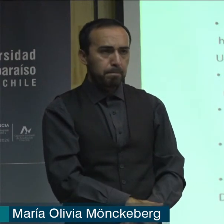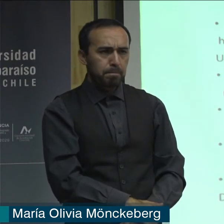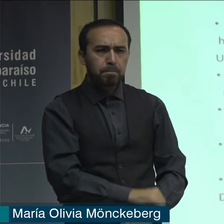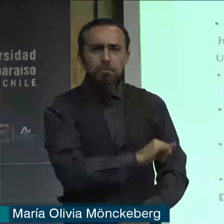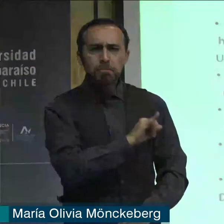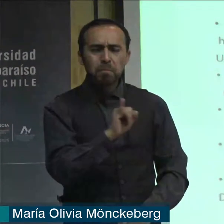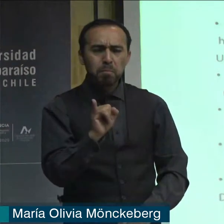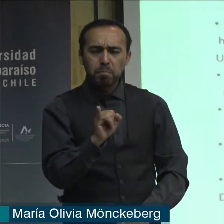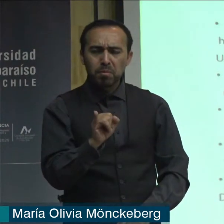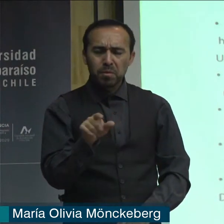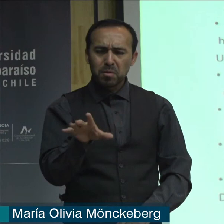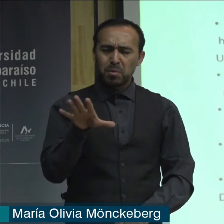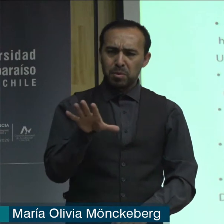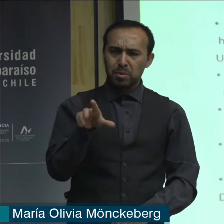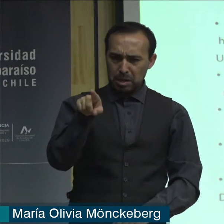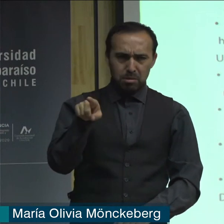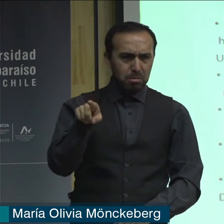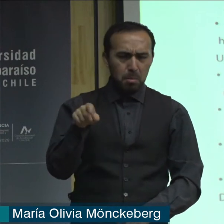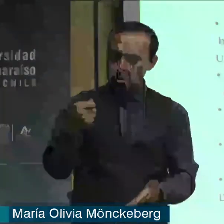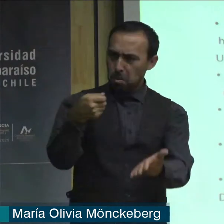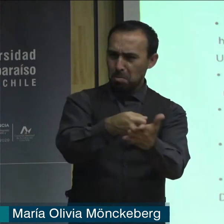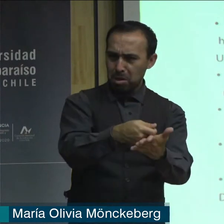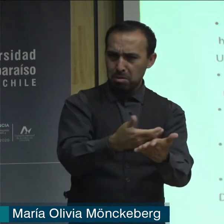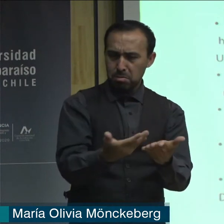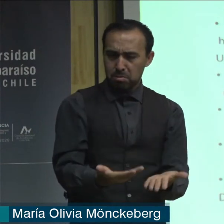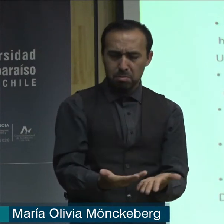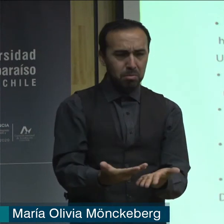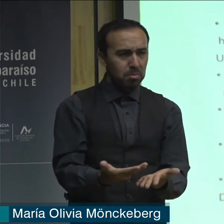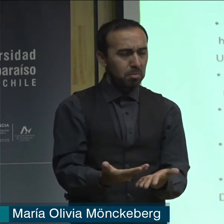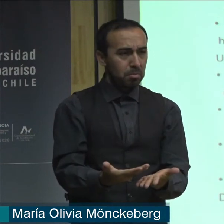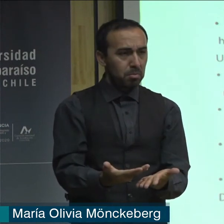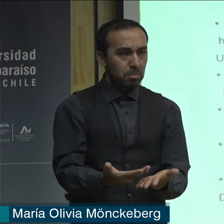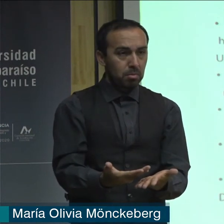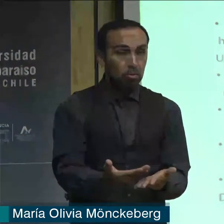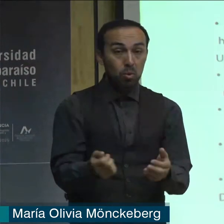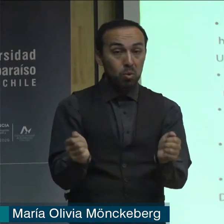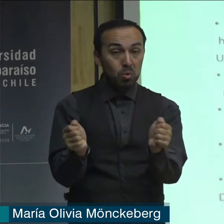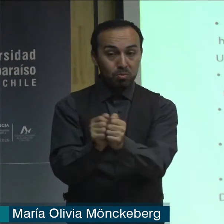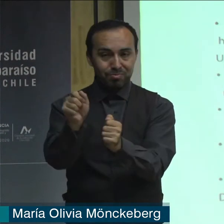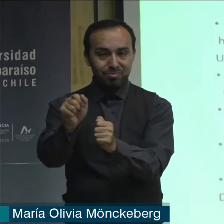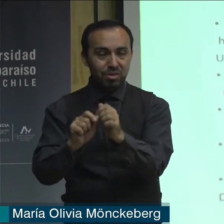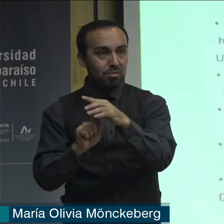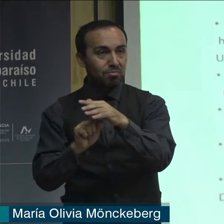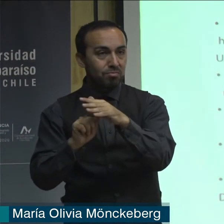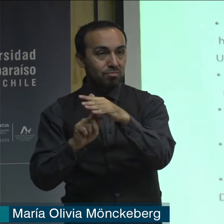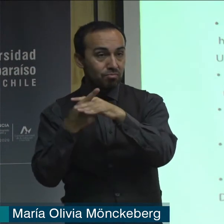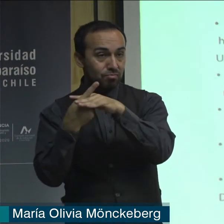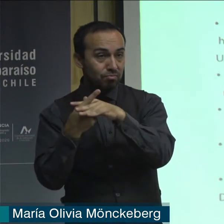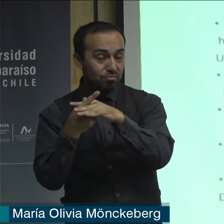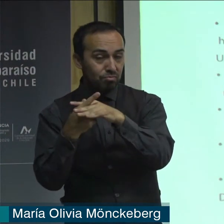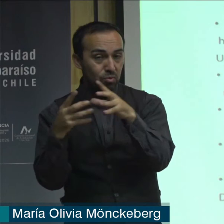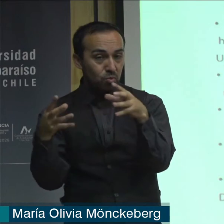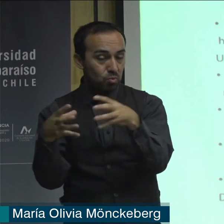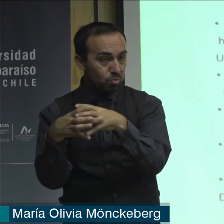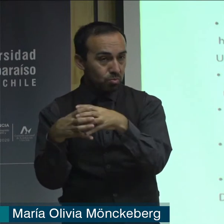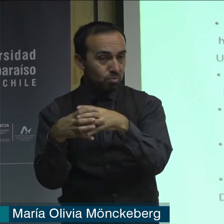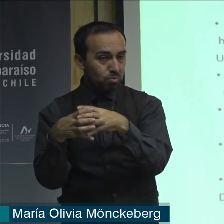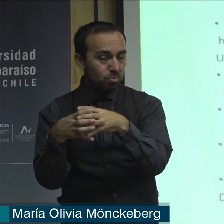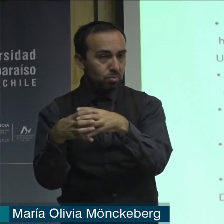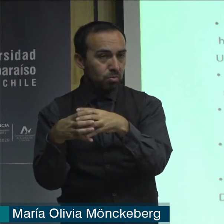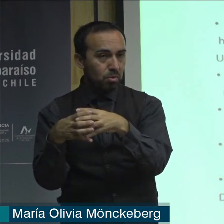que aparecen comprando a través de esta fundación que la crearon a Doc para esto